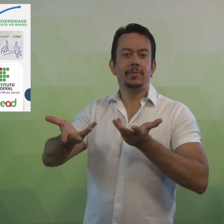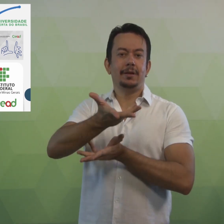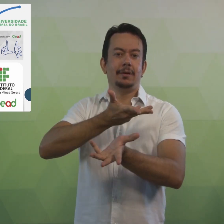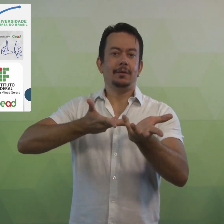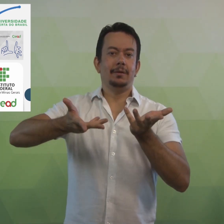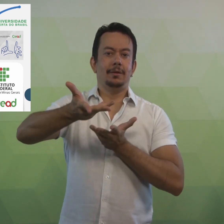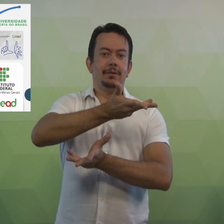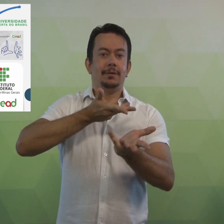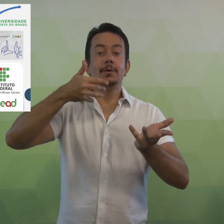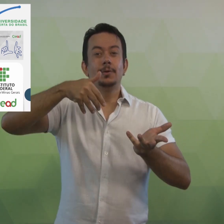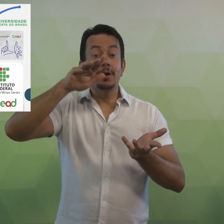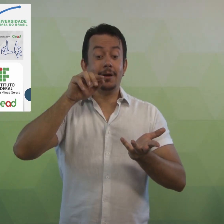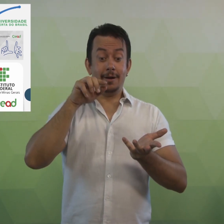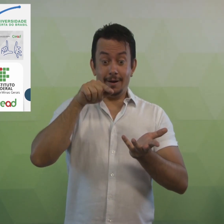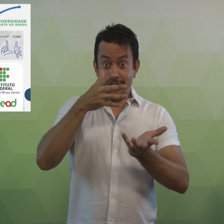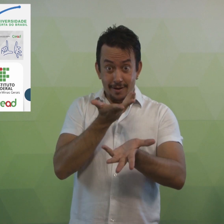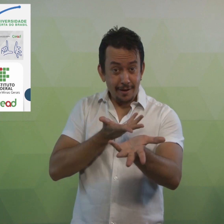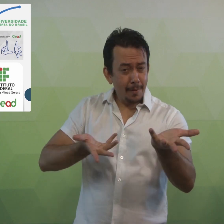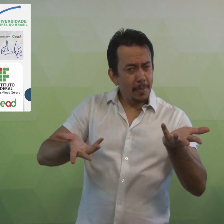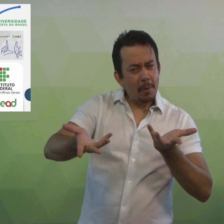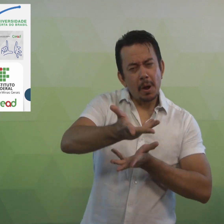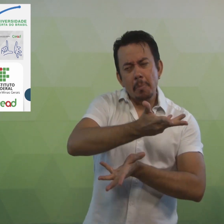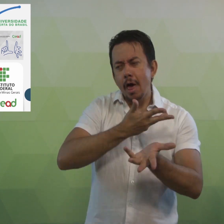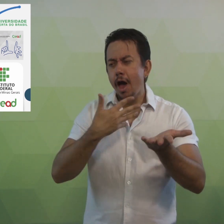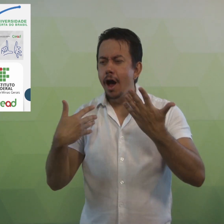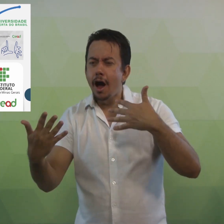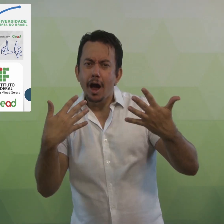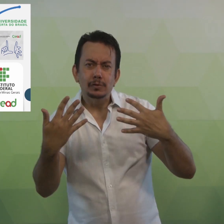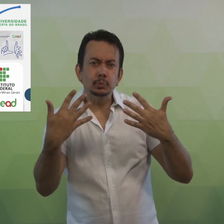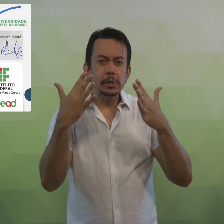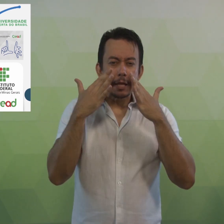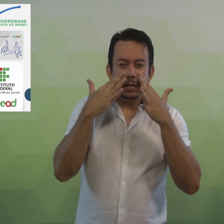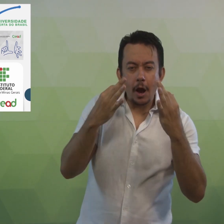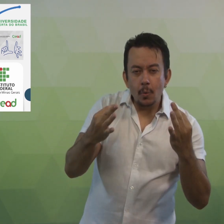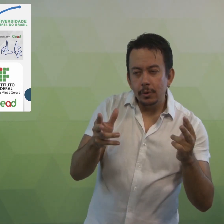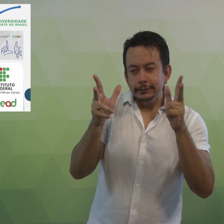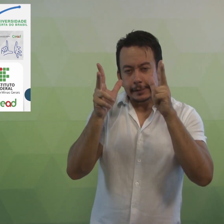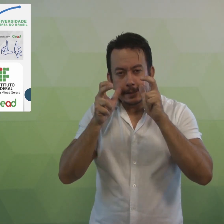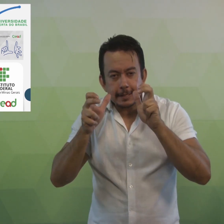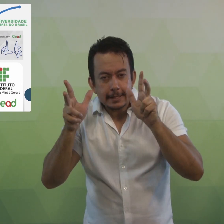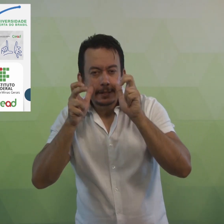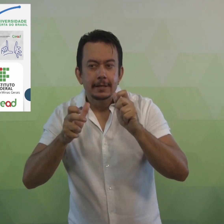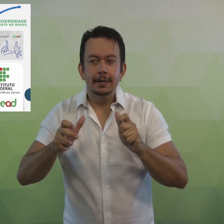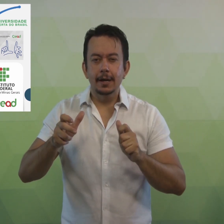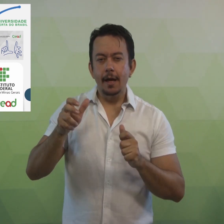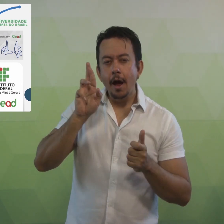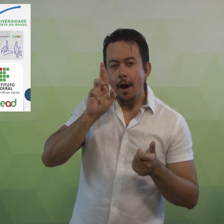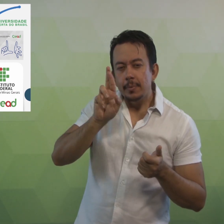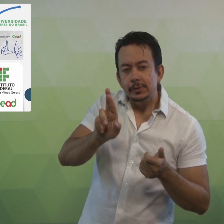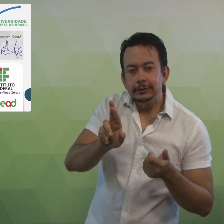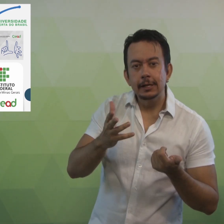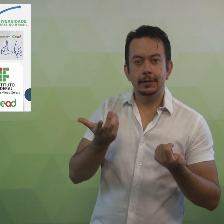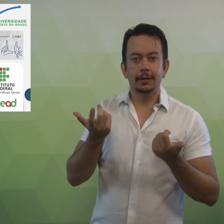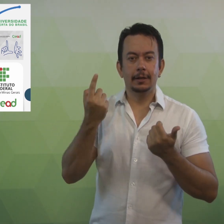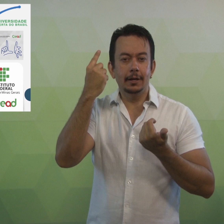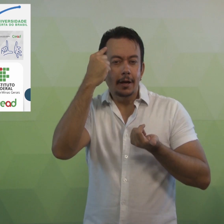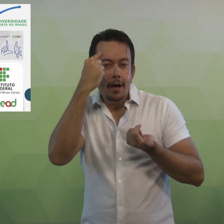linguagem. São fatores que estão ali interligados com a linguagem, a atenção, a memória,